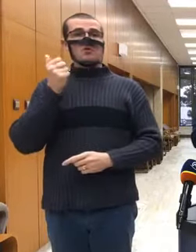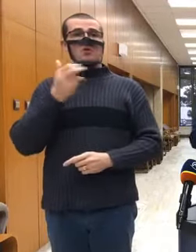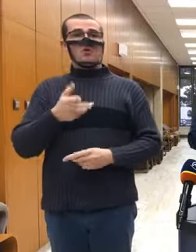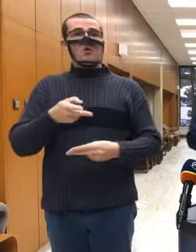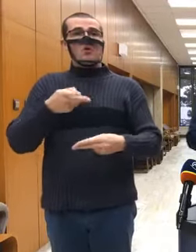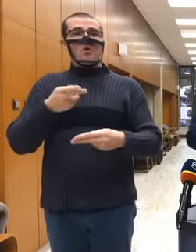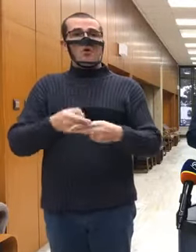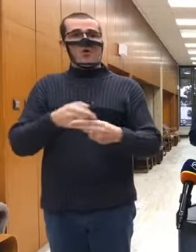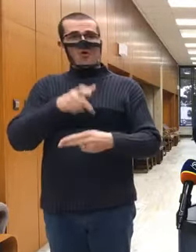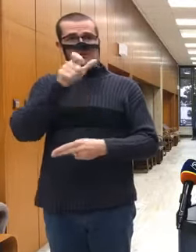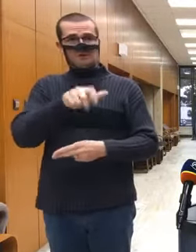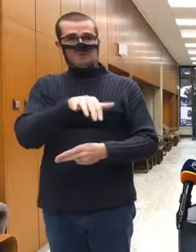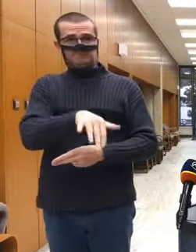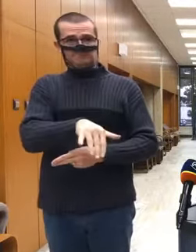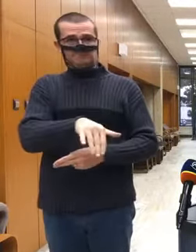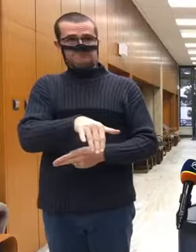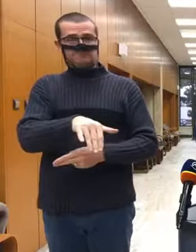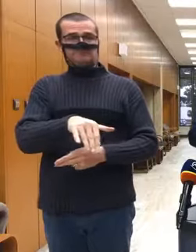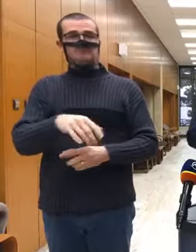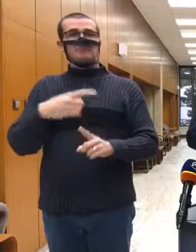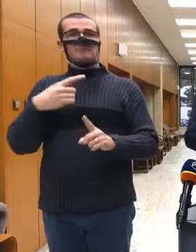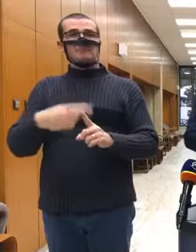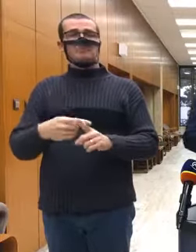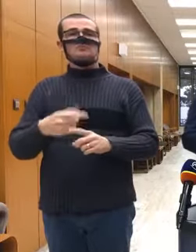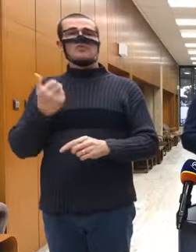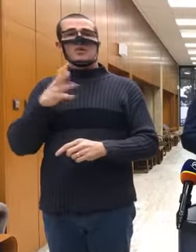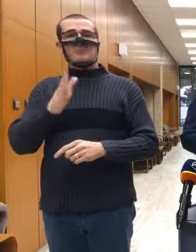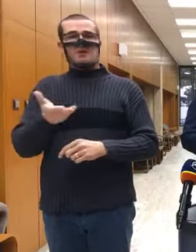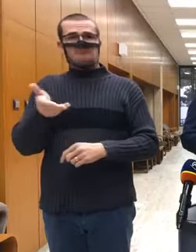chorých a počet úmrtí.